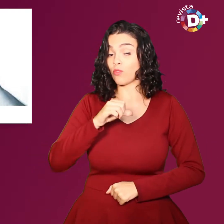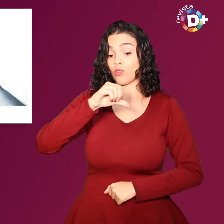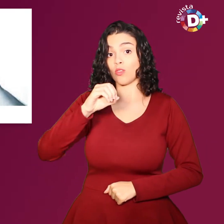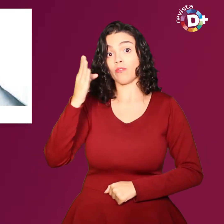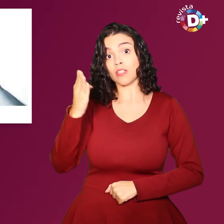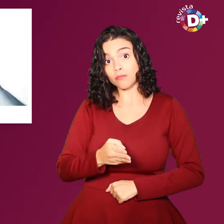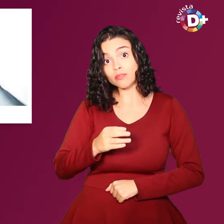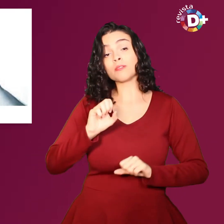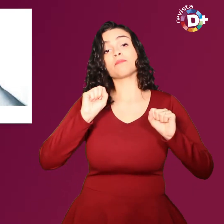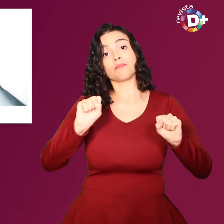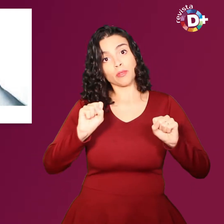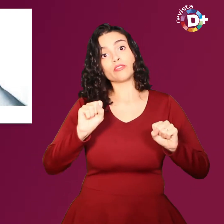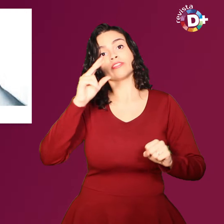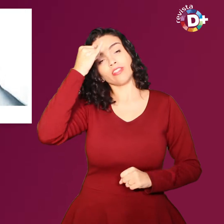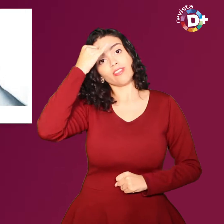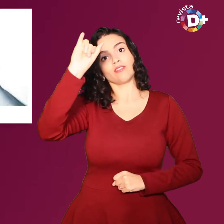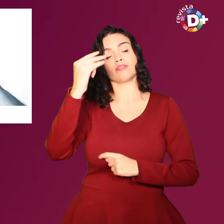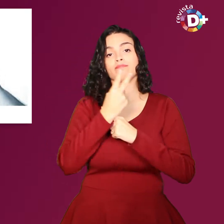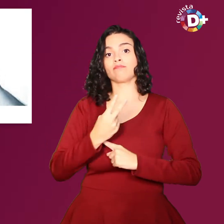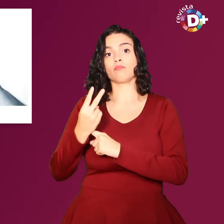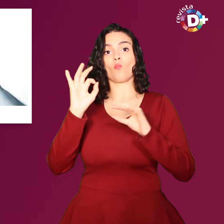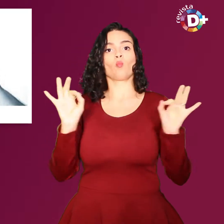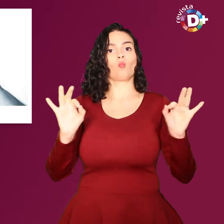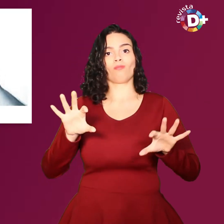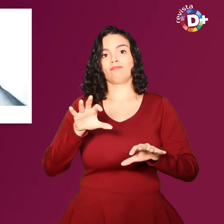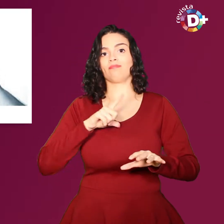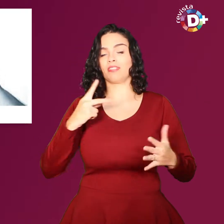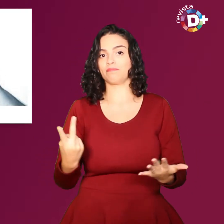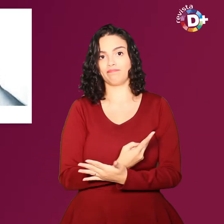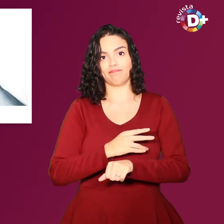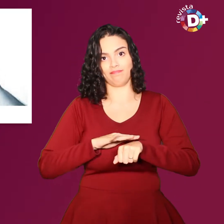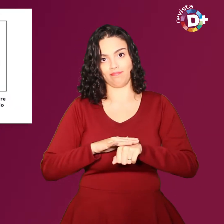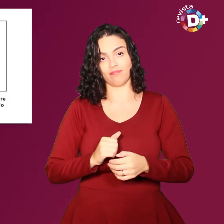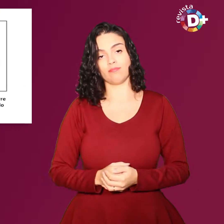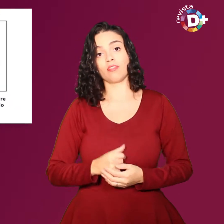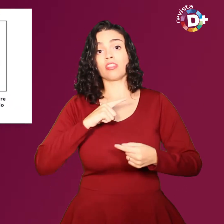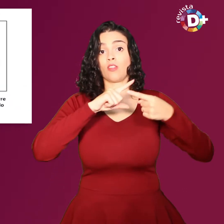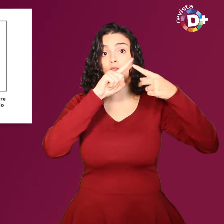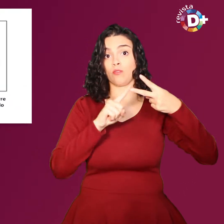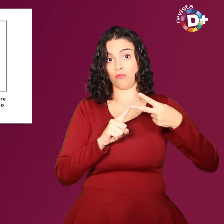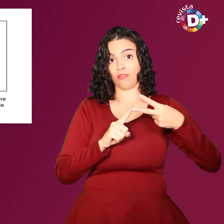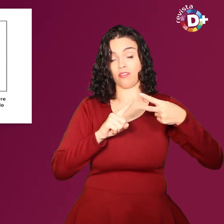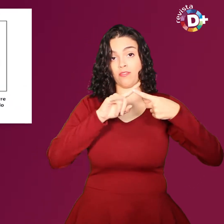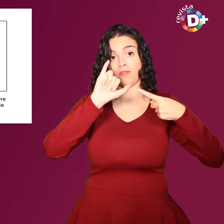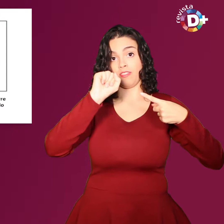notícia: 90% dos casos de AVC são evitáveis. Há 2 tipos de AVC, o